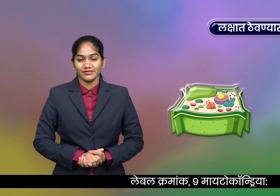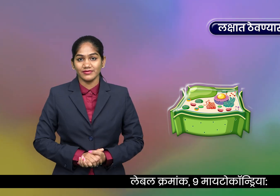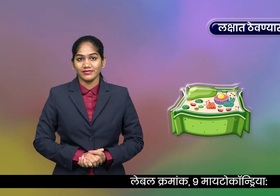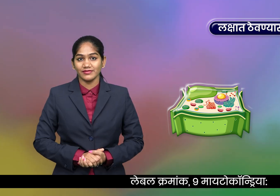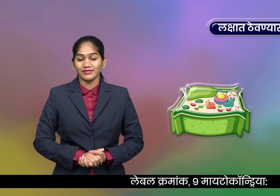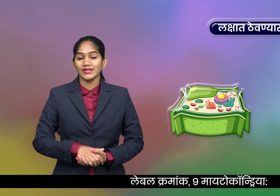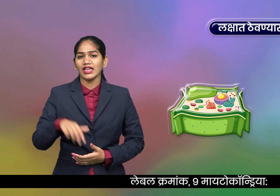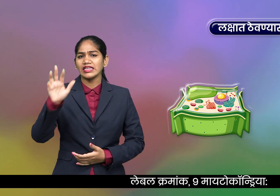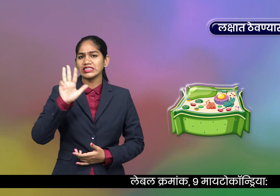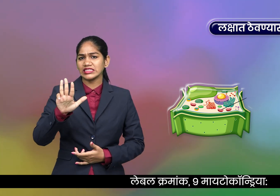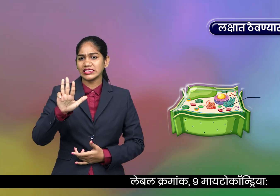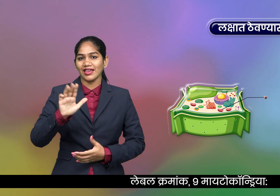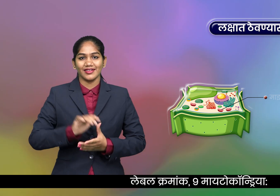लेबल क्रमांक 9, मायटोकॉन्ड्रिया.